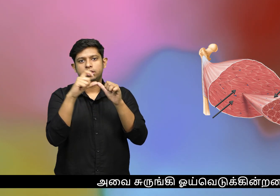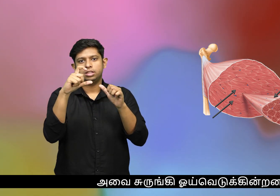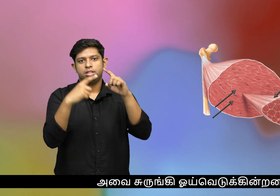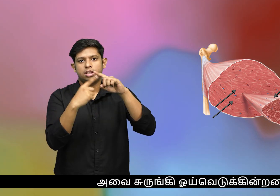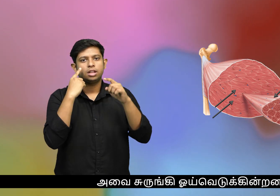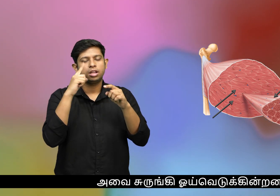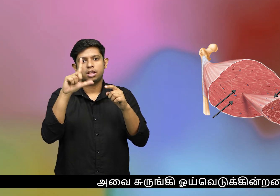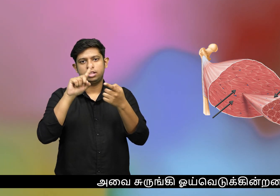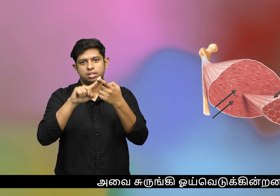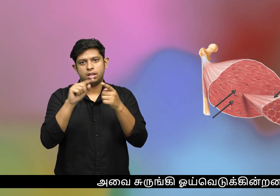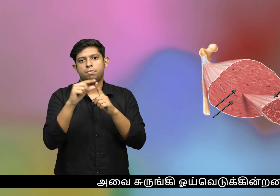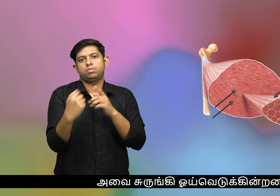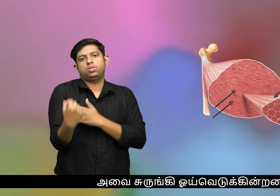அவை சுருங்கி ஓய்வெடுக்கின்றன.